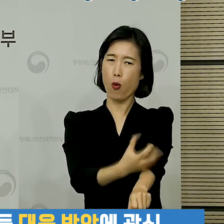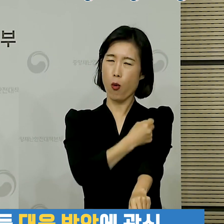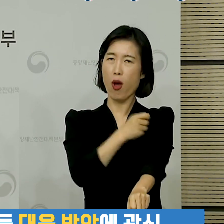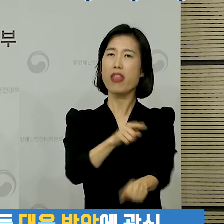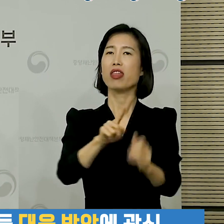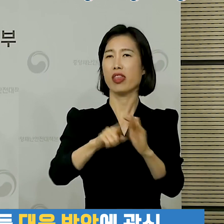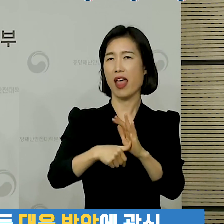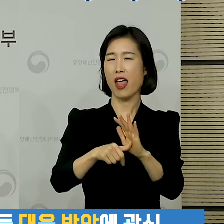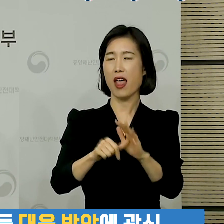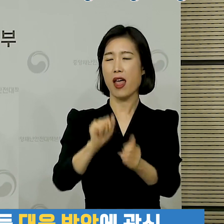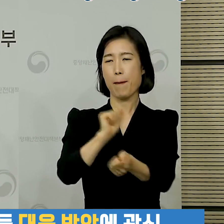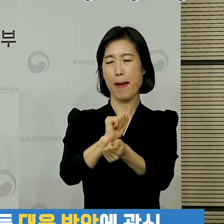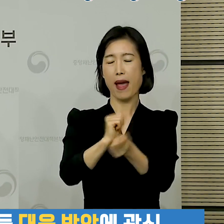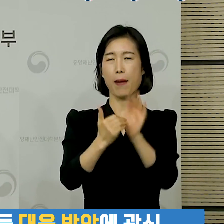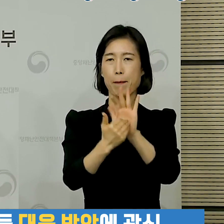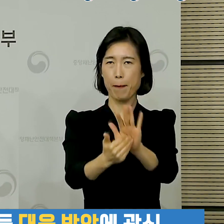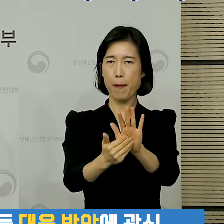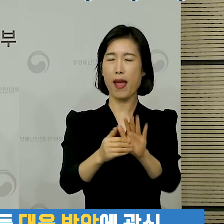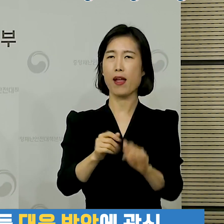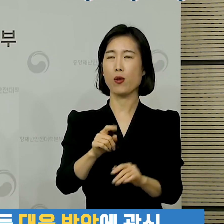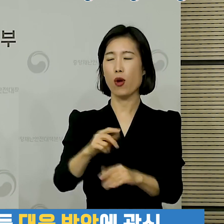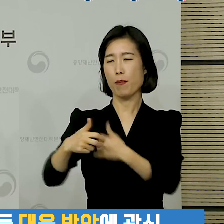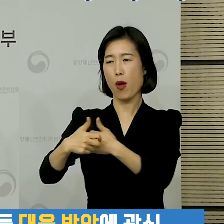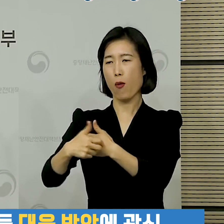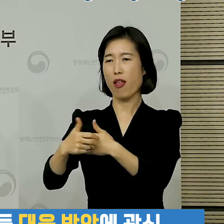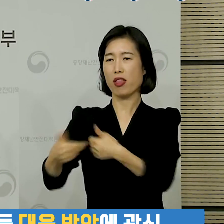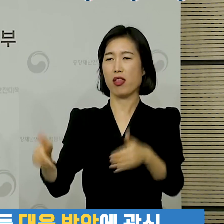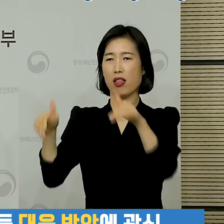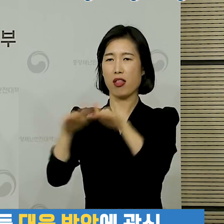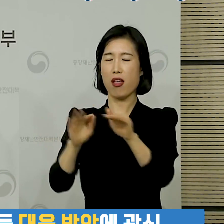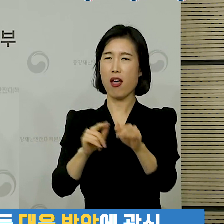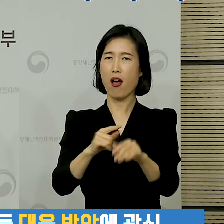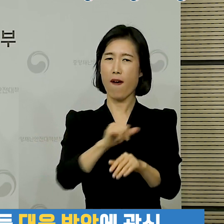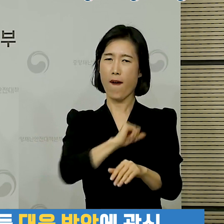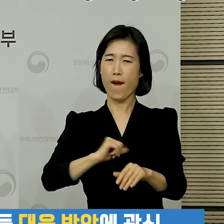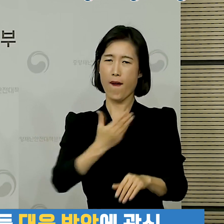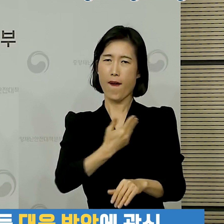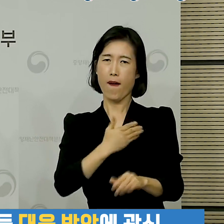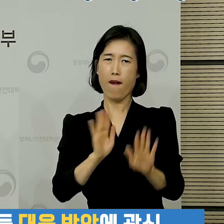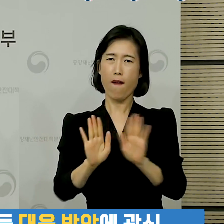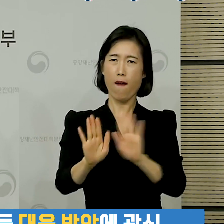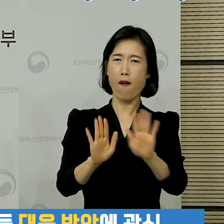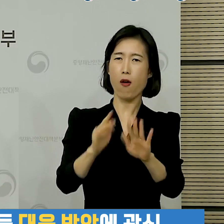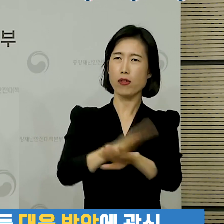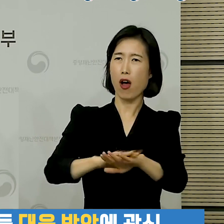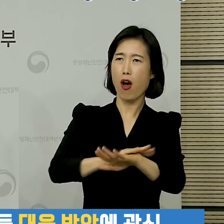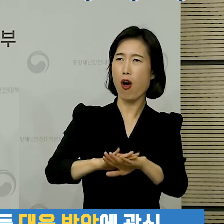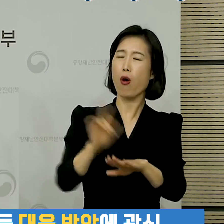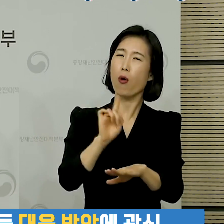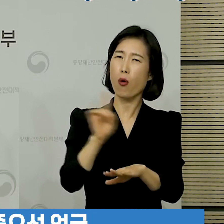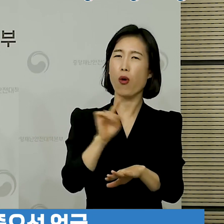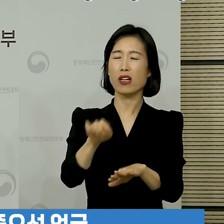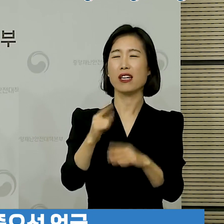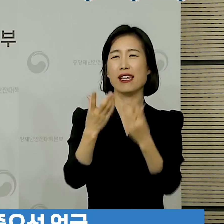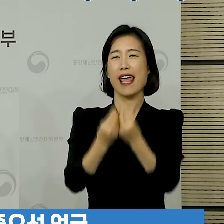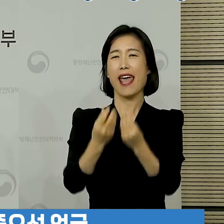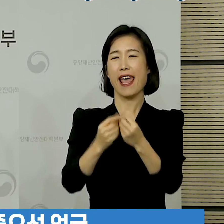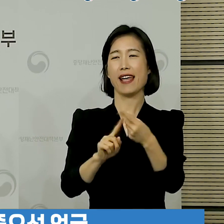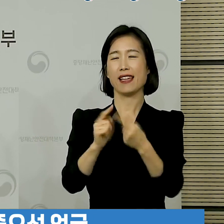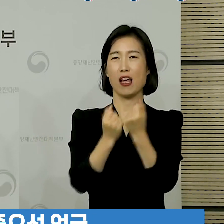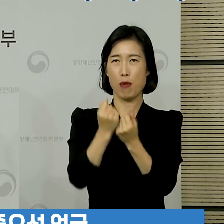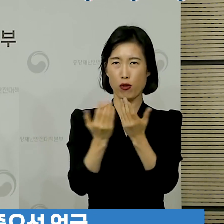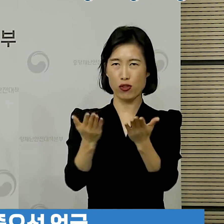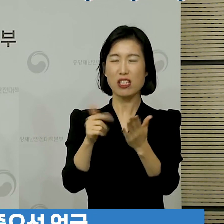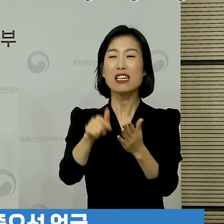이것을 방역 체계와 의료 체계가 어떻게 이제 감내를 하면서 대응을 해나갈 수 있었냐라는 것을 설명을 하면서 중증도에